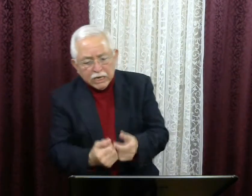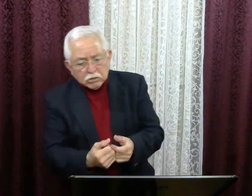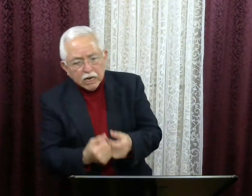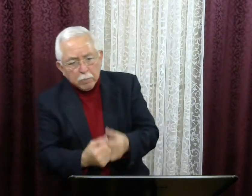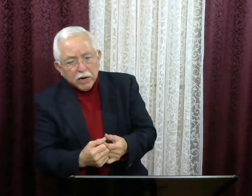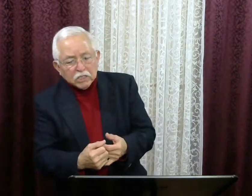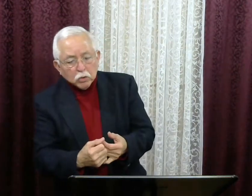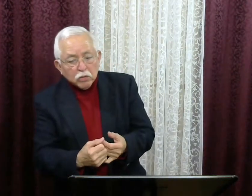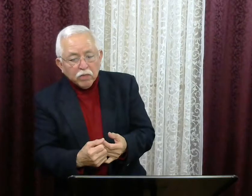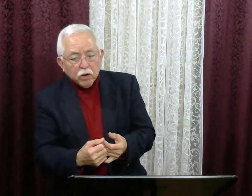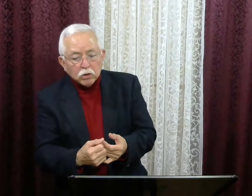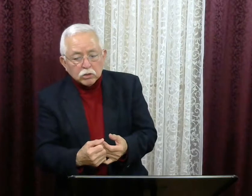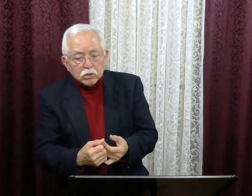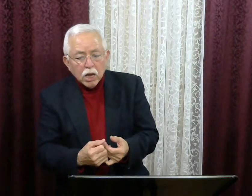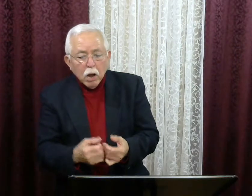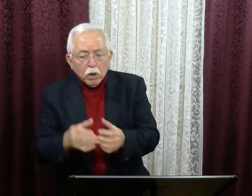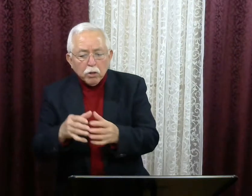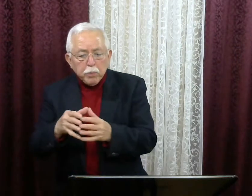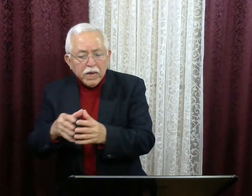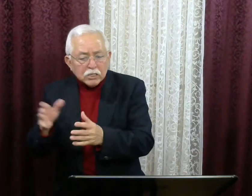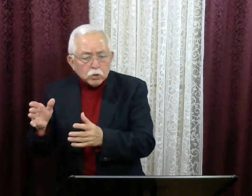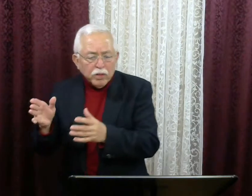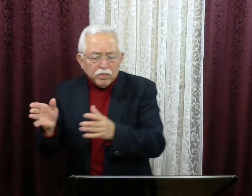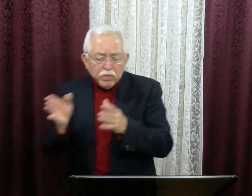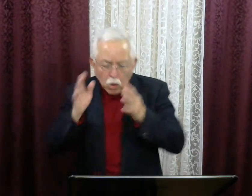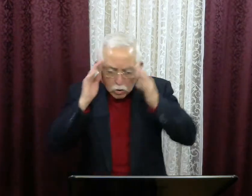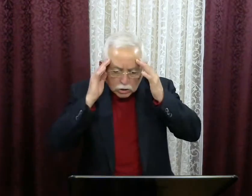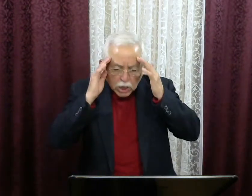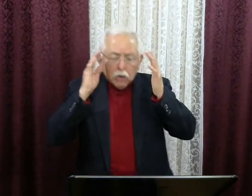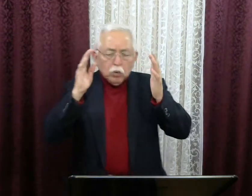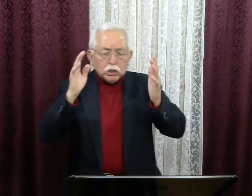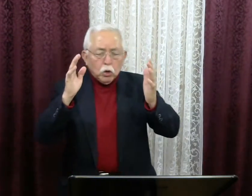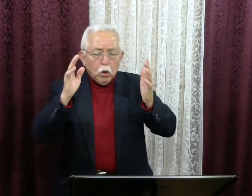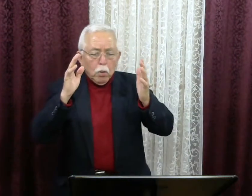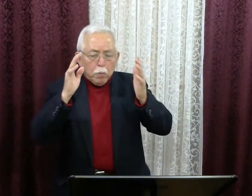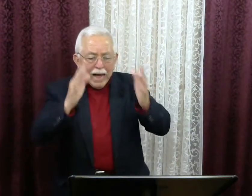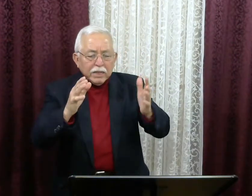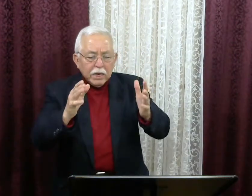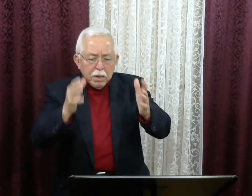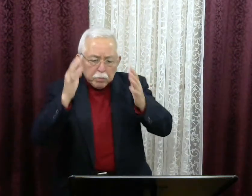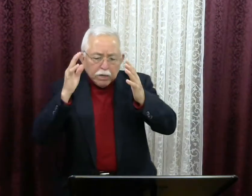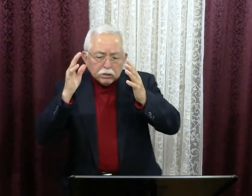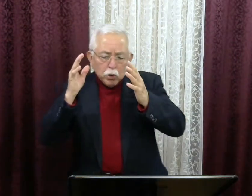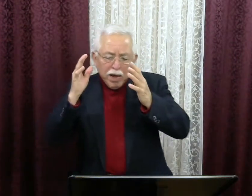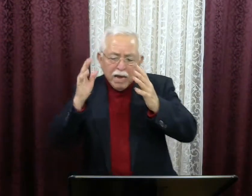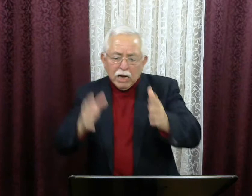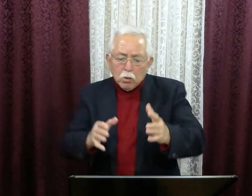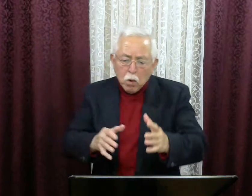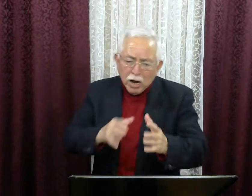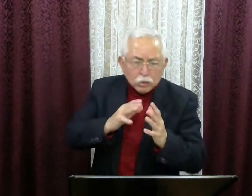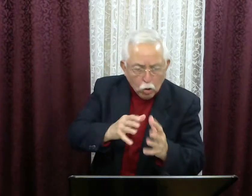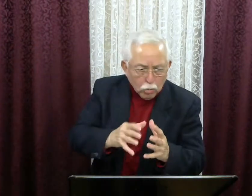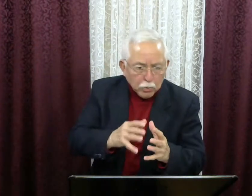de la plenitud de Dios. Cuando pienso en Dios, nuestro Padre, pienso en Él como el